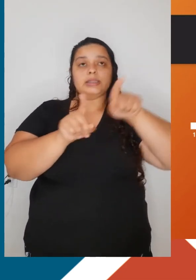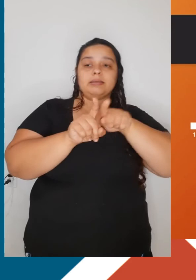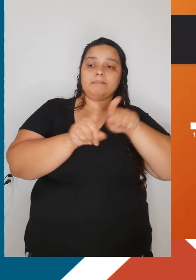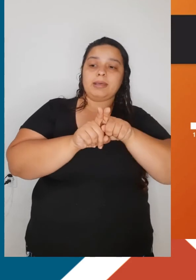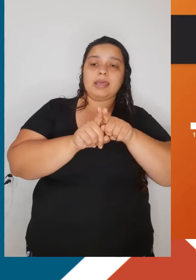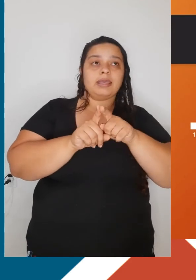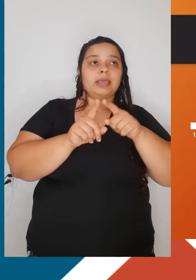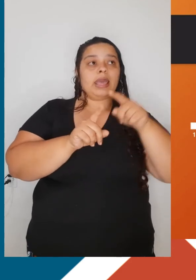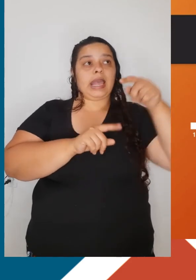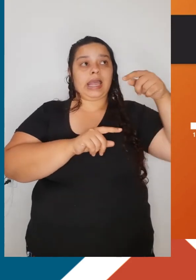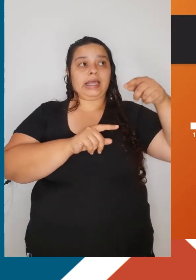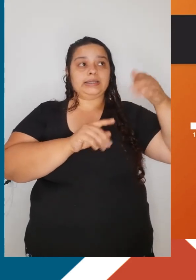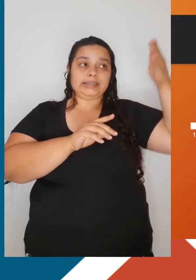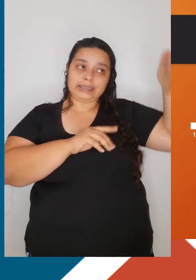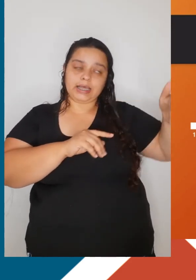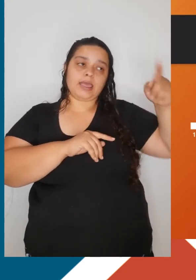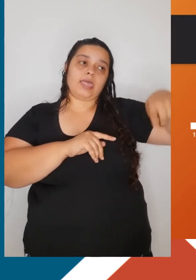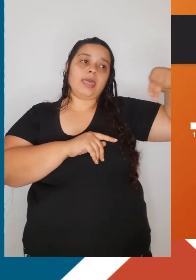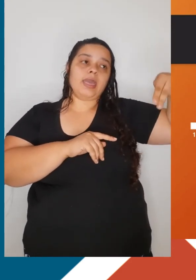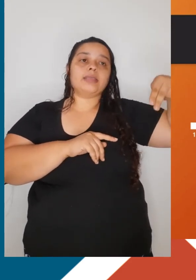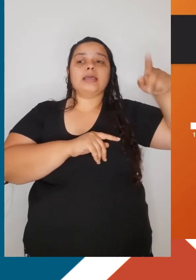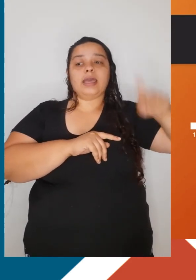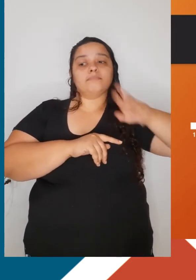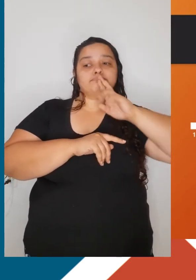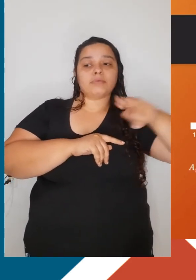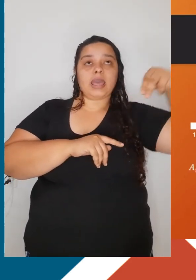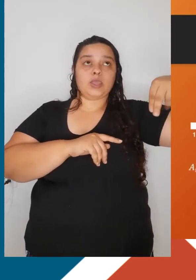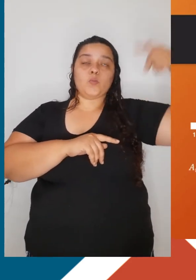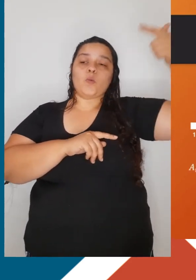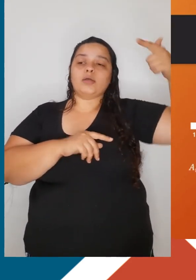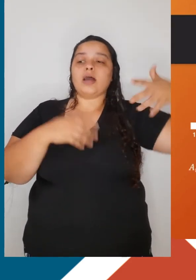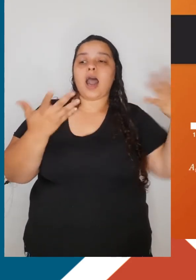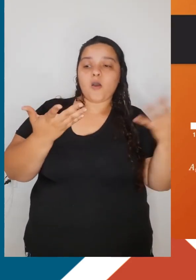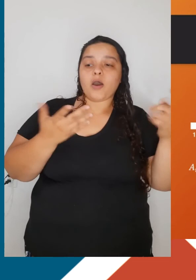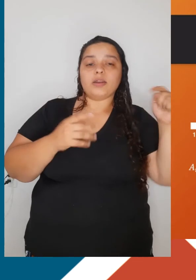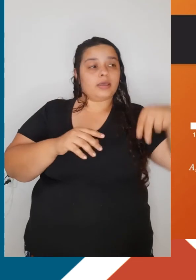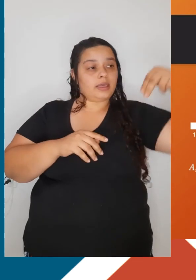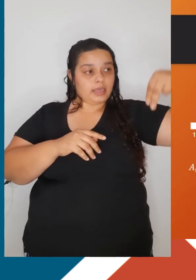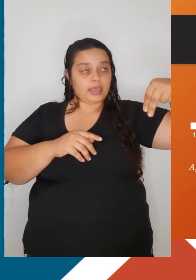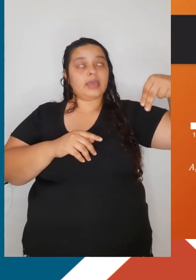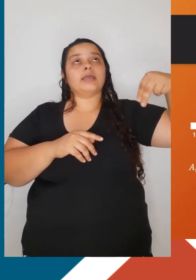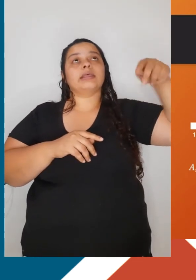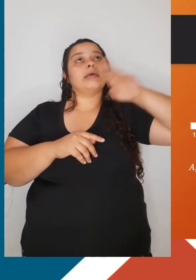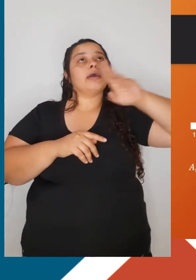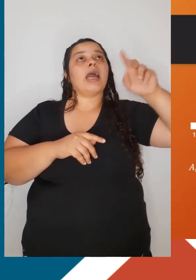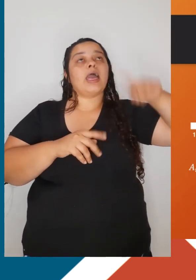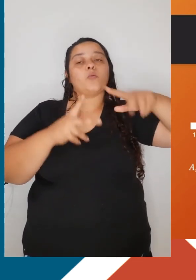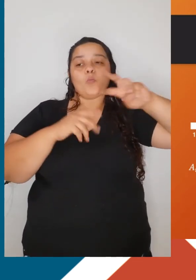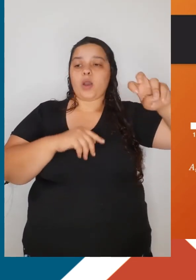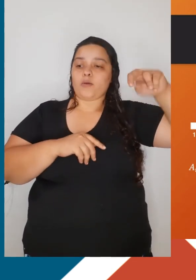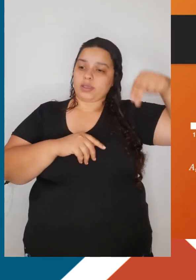e possui lado n será dada por n ao quadrado. Logo, a n é igual a n ao